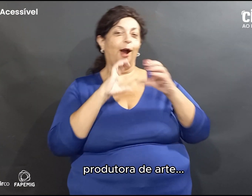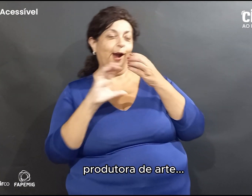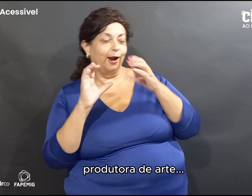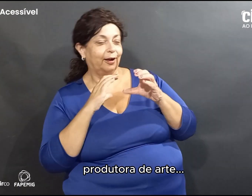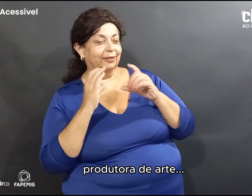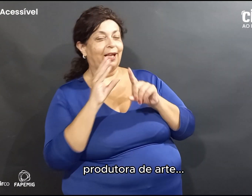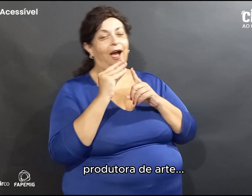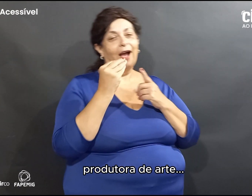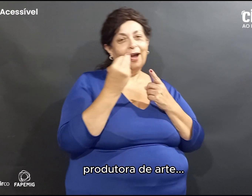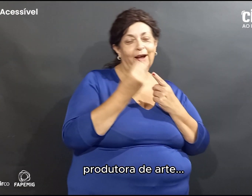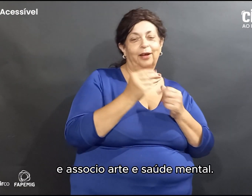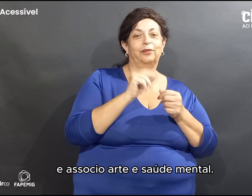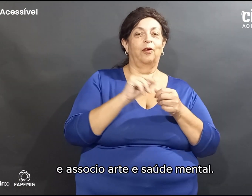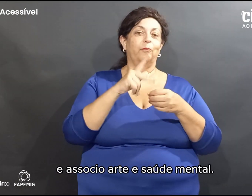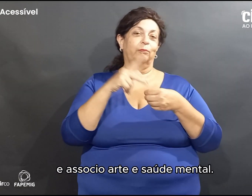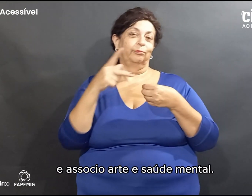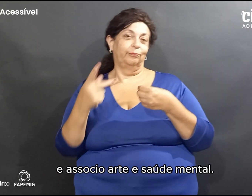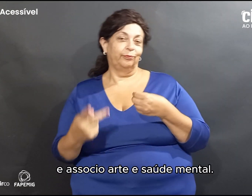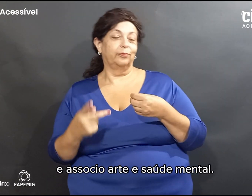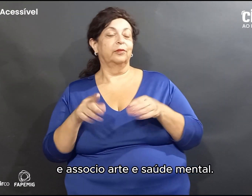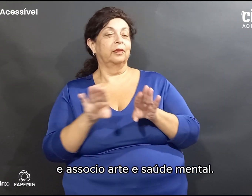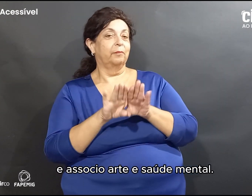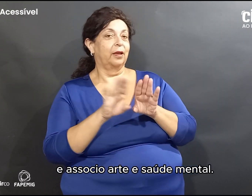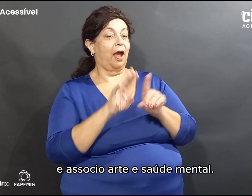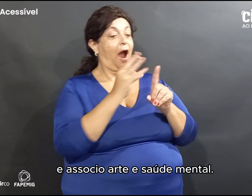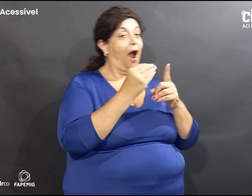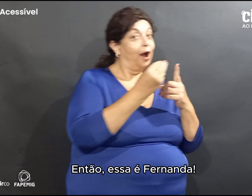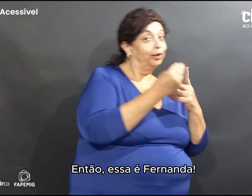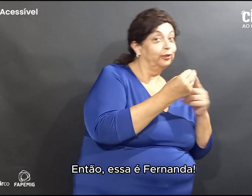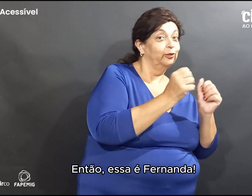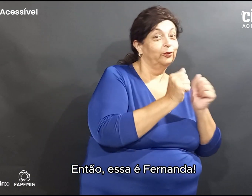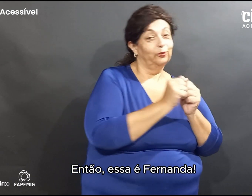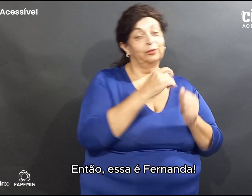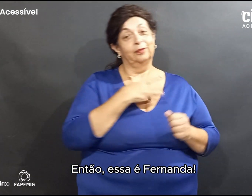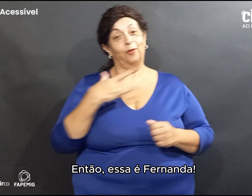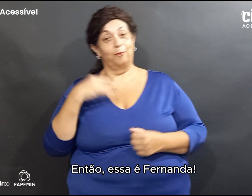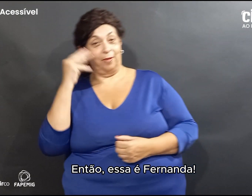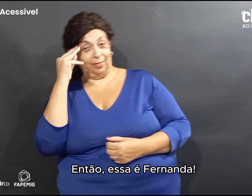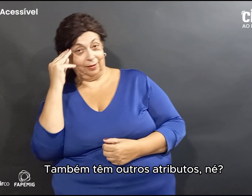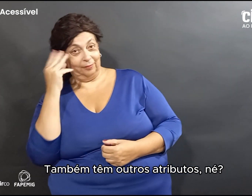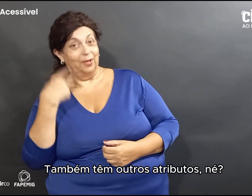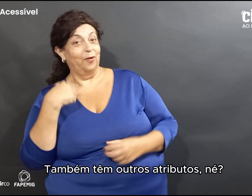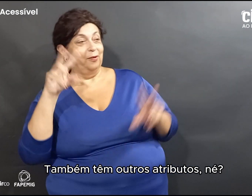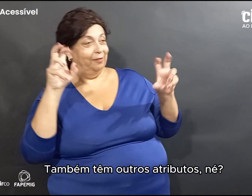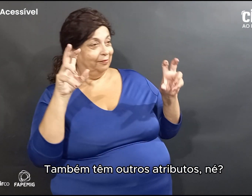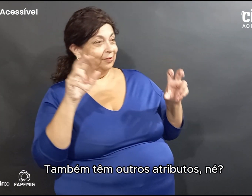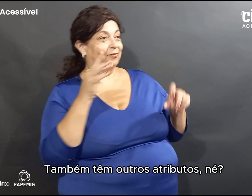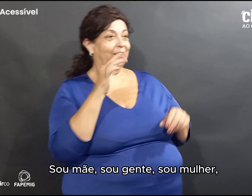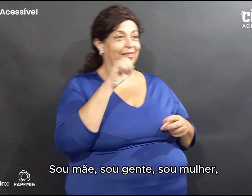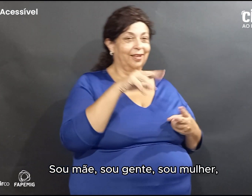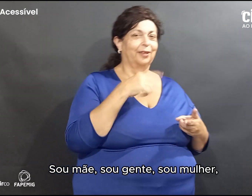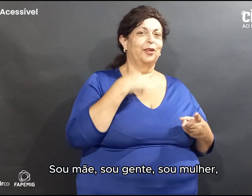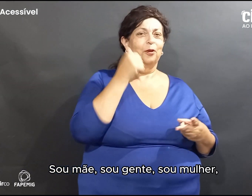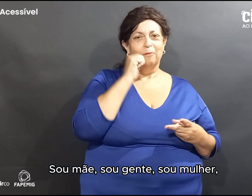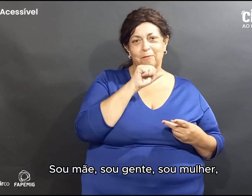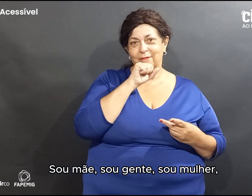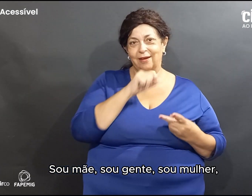produtora de arte e associo arte e saúde mental. Então, essa é a Fernanda. Também tem outros atributos, né? Sou mãe, sou gente,